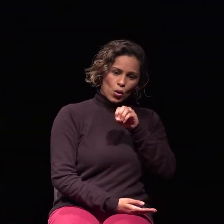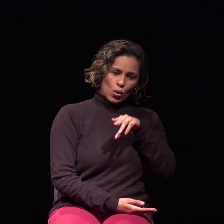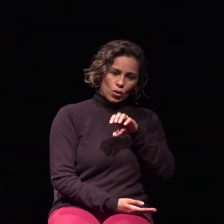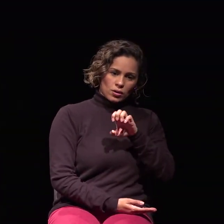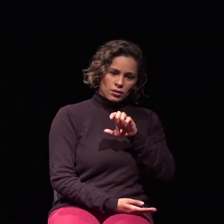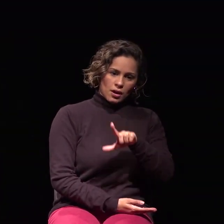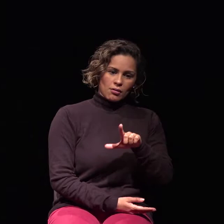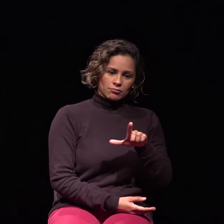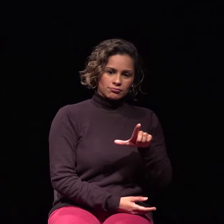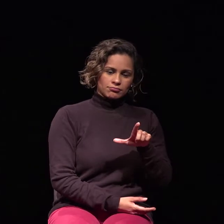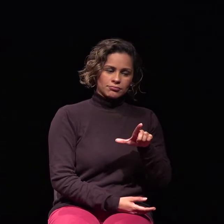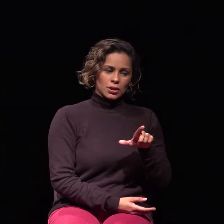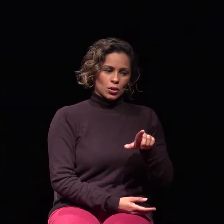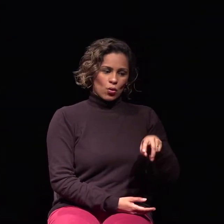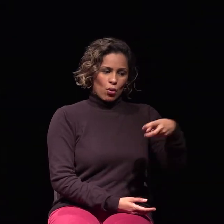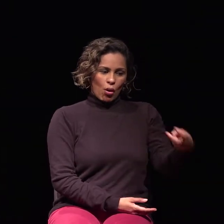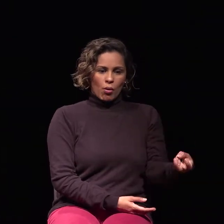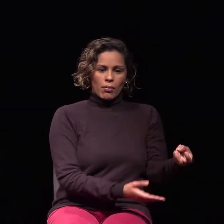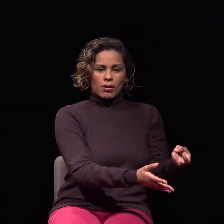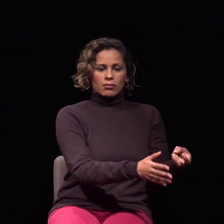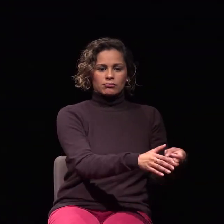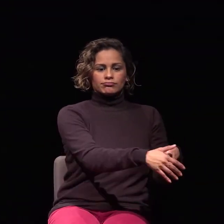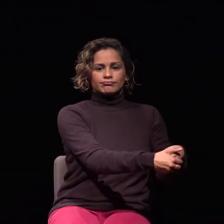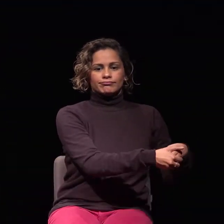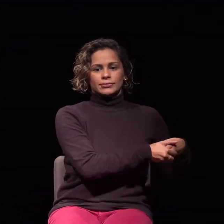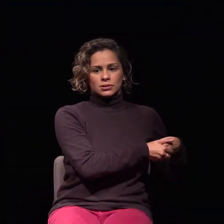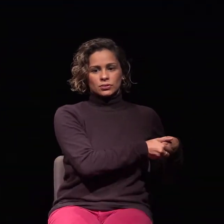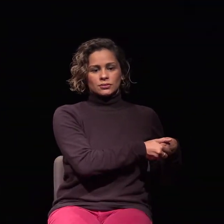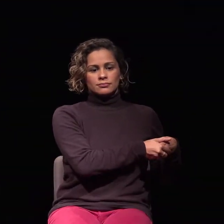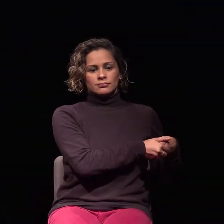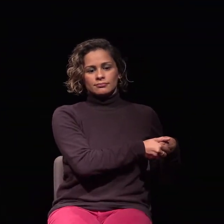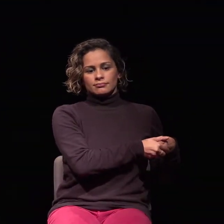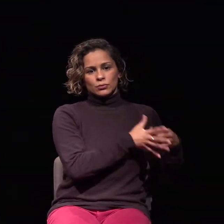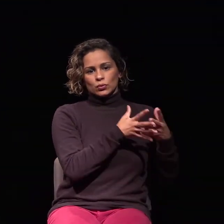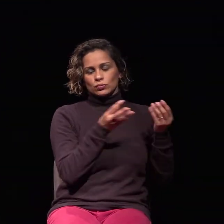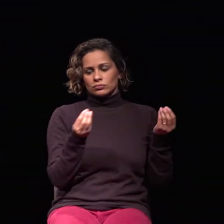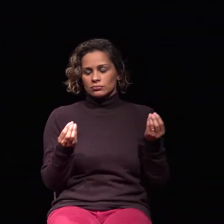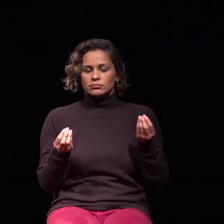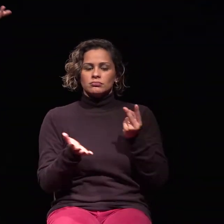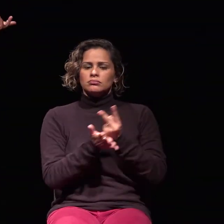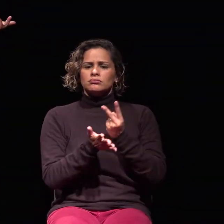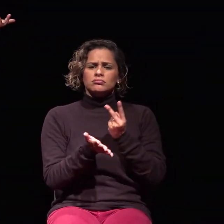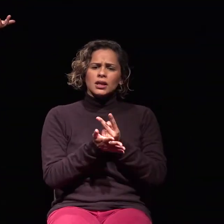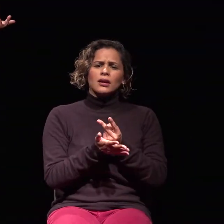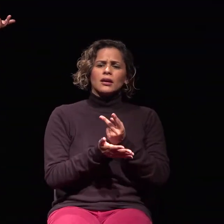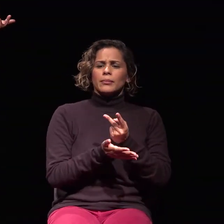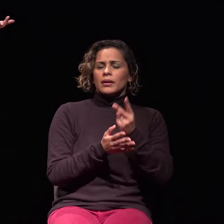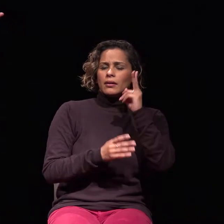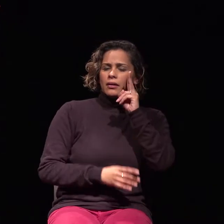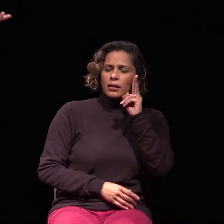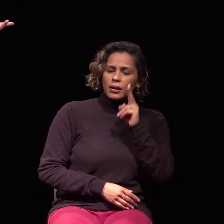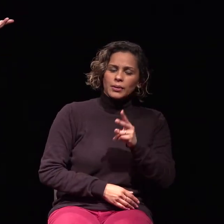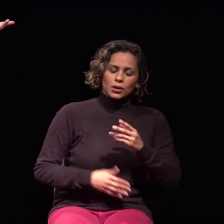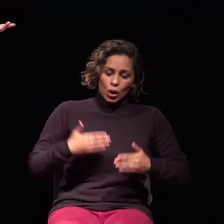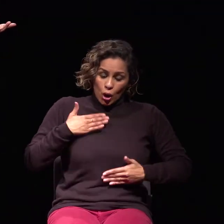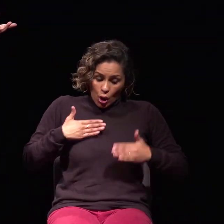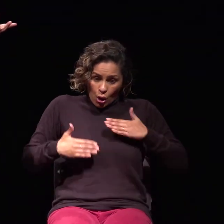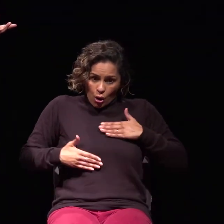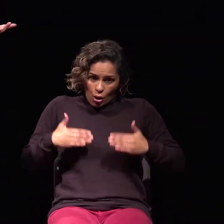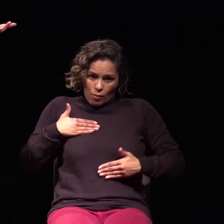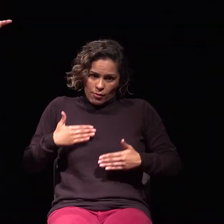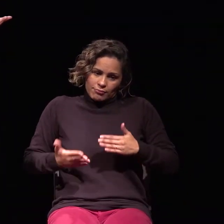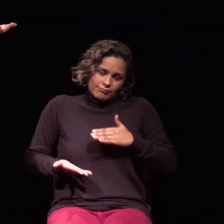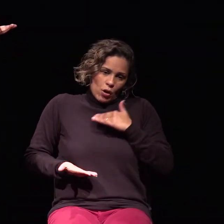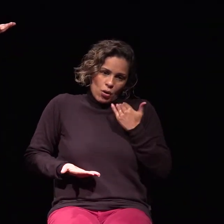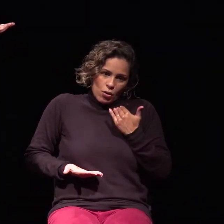busco os corpos de militantes, porque foram pessoas que eu podia ser uma delas